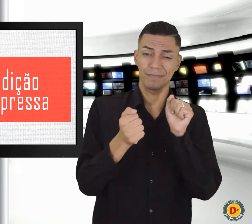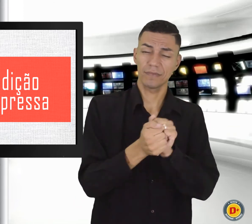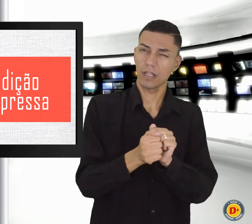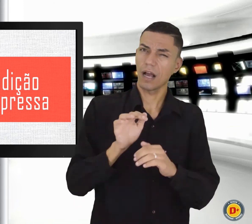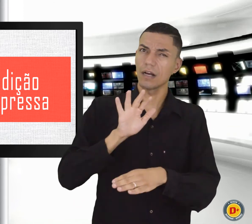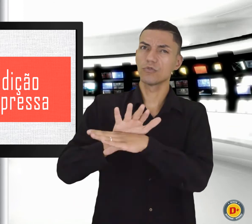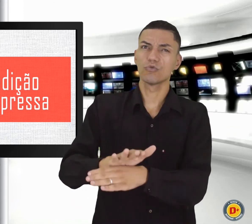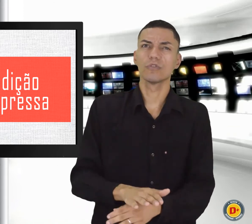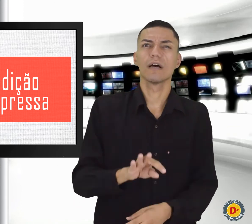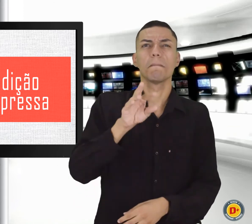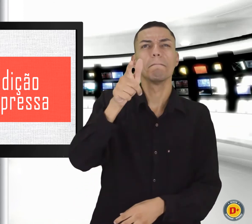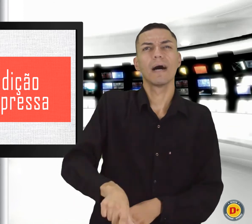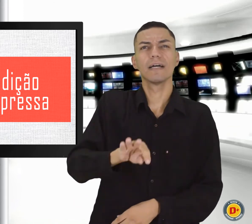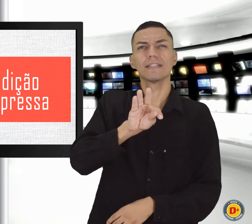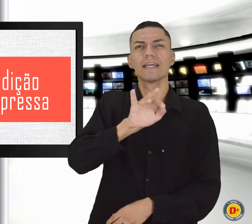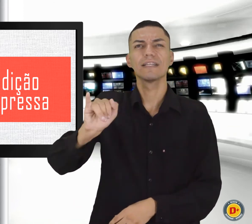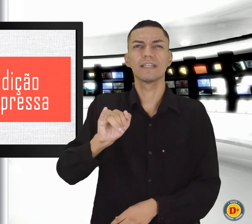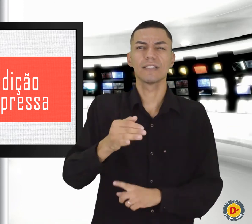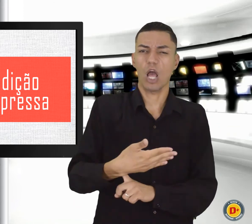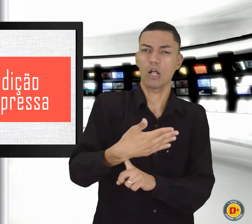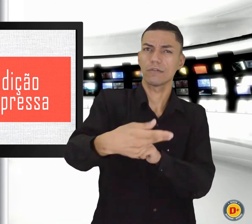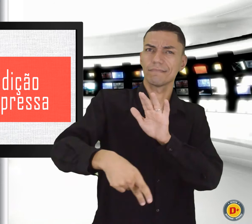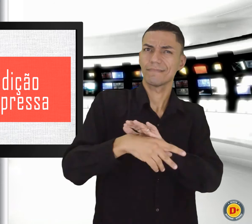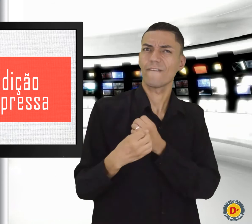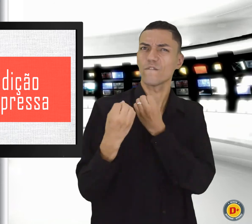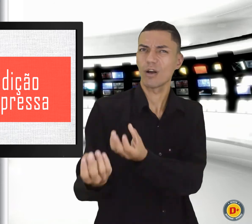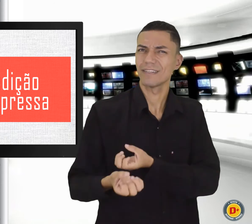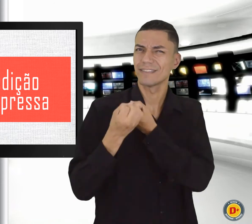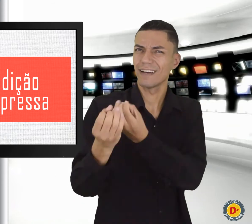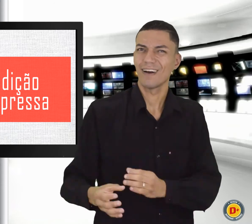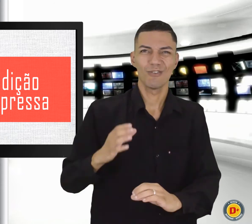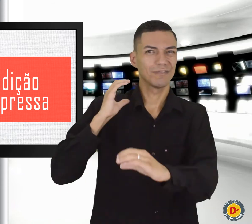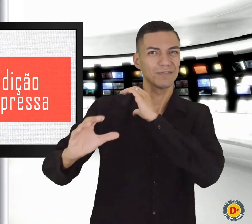a contratação por meio do emprego apoiado.